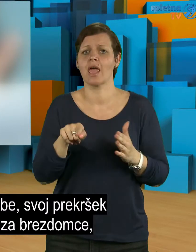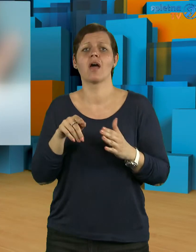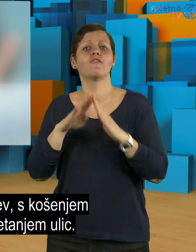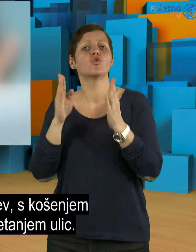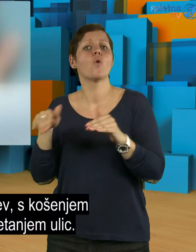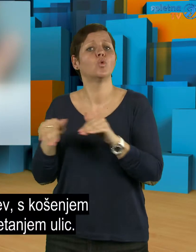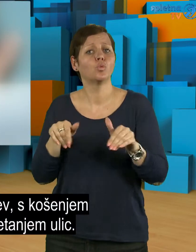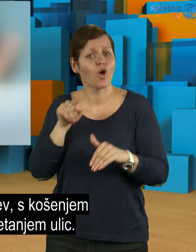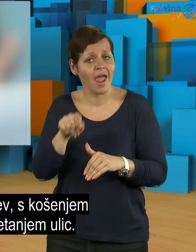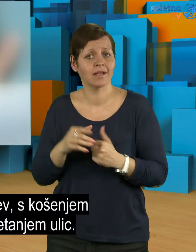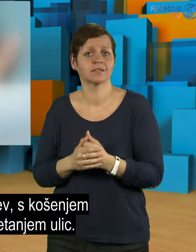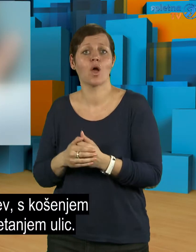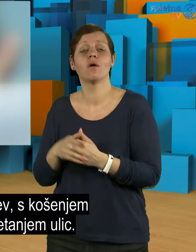s pometanjem ulic.